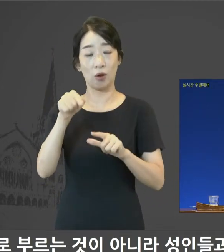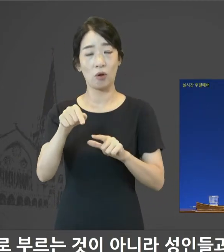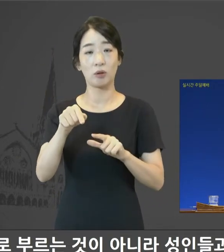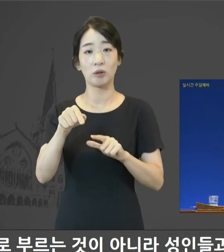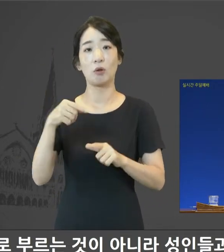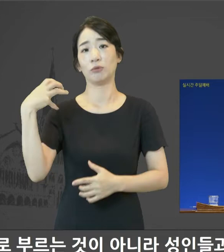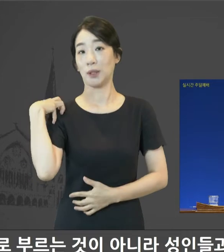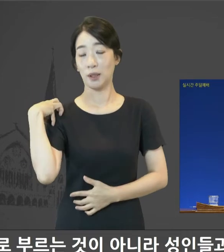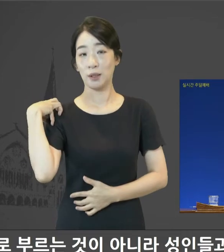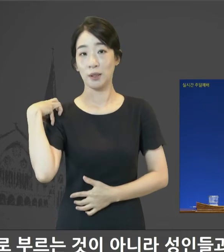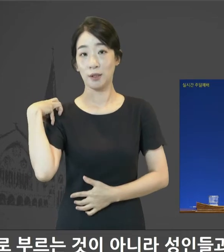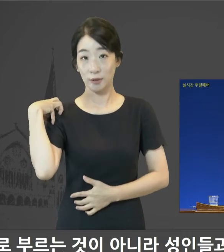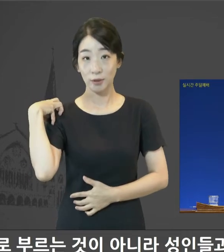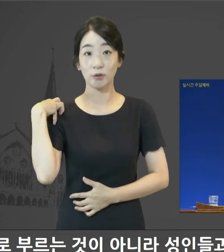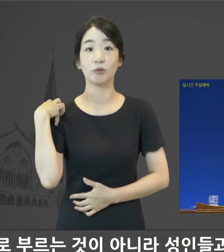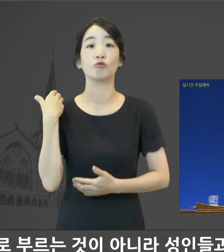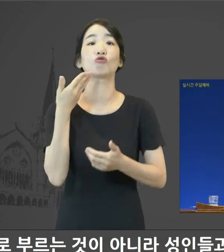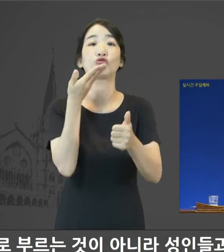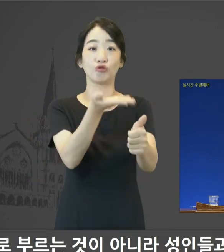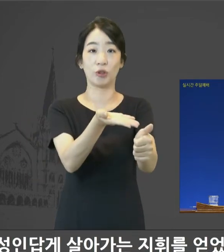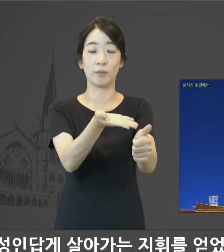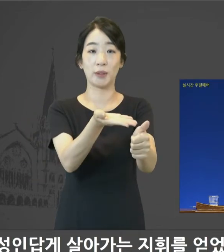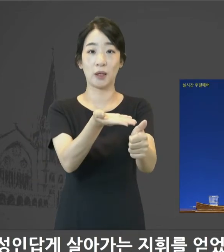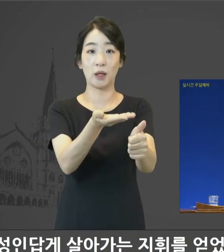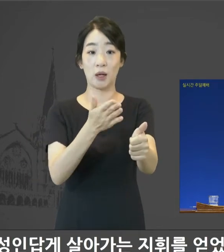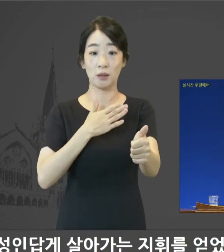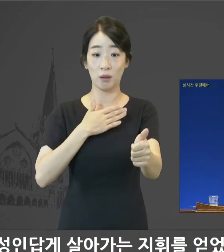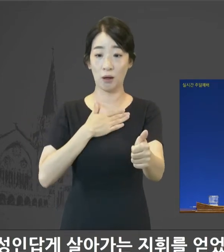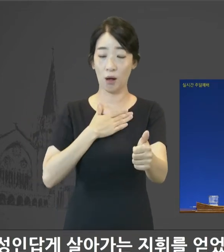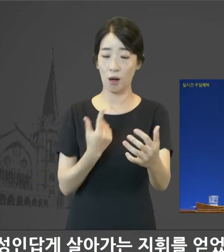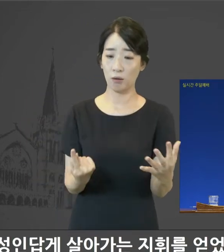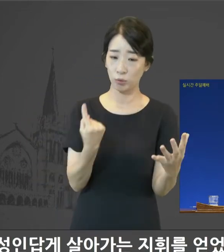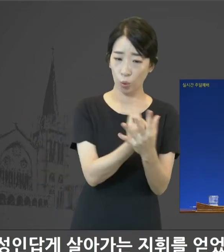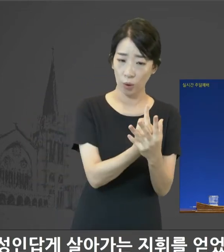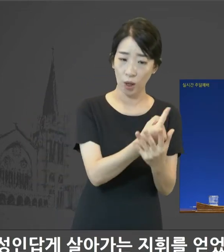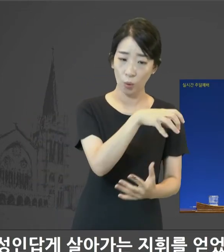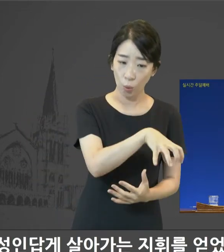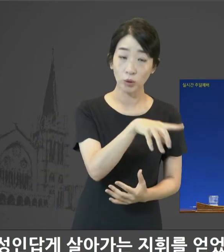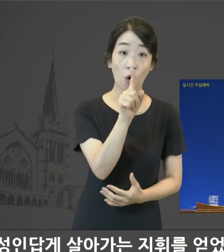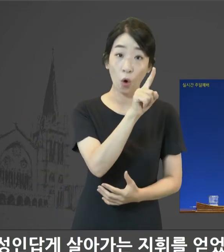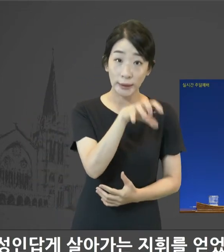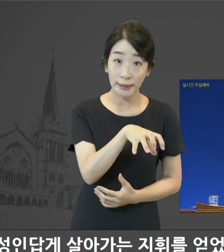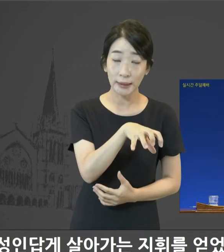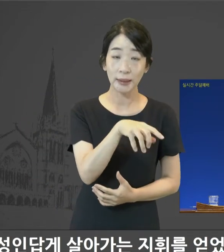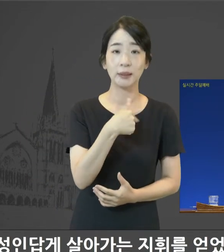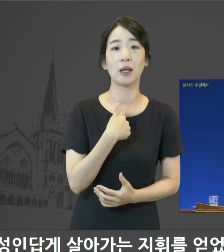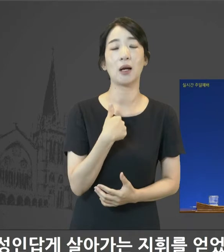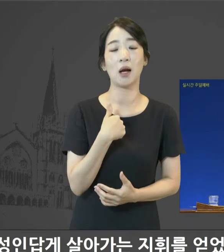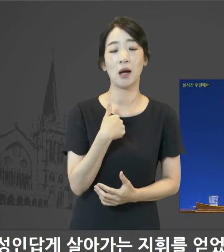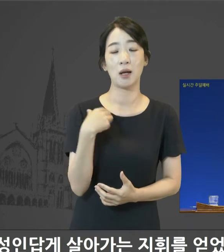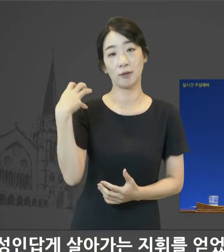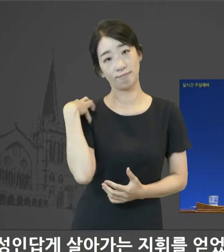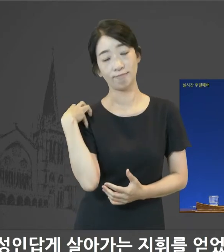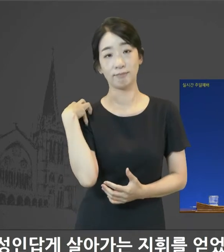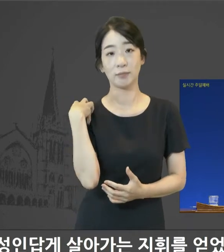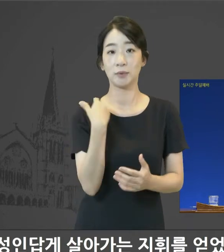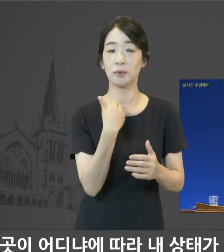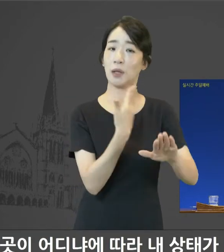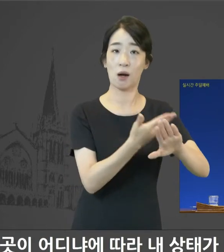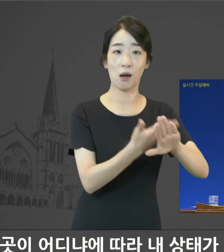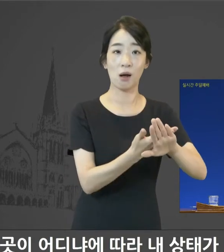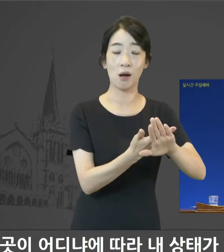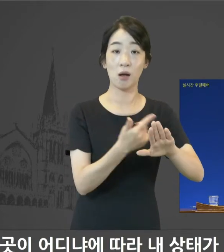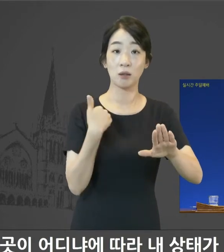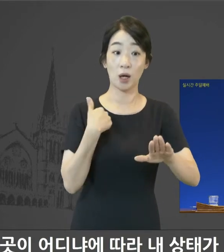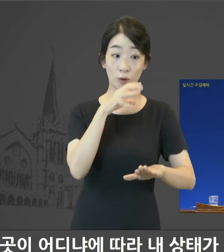거죠. 여러분, 내가 속한 곳이 어디냐에 따라서 내 상태가 달라집니다. 내가 좋은 곳에 속하면